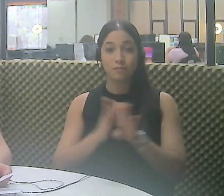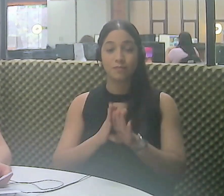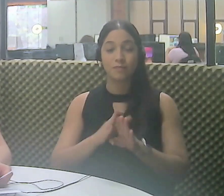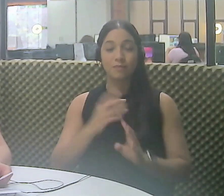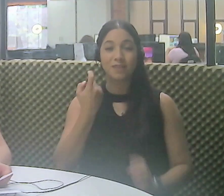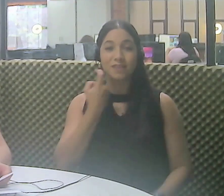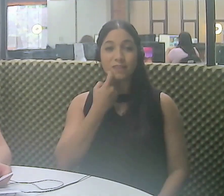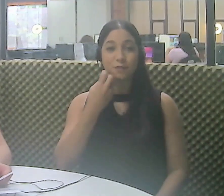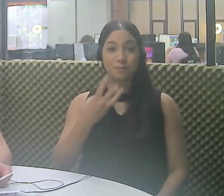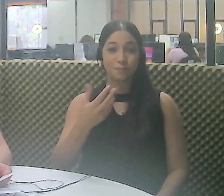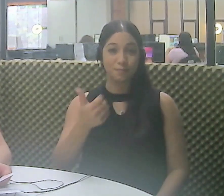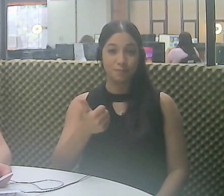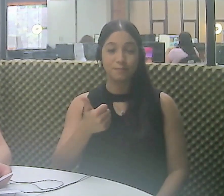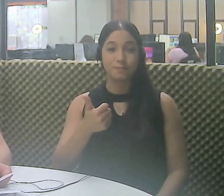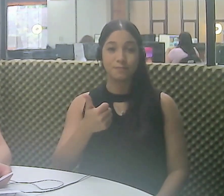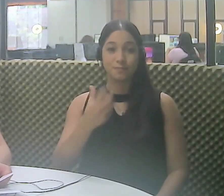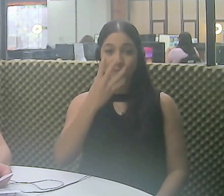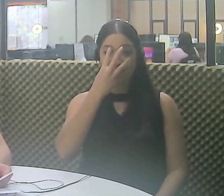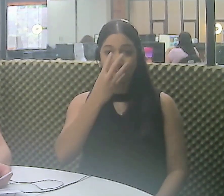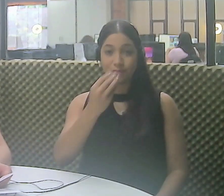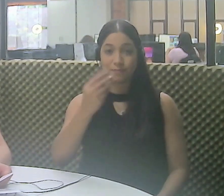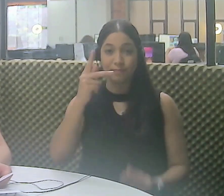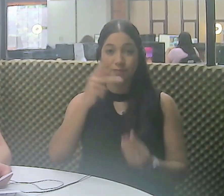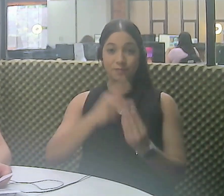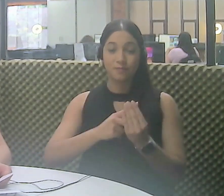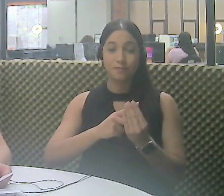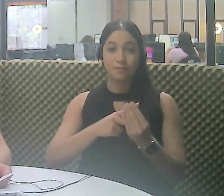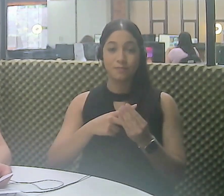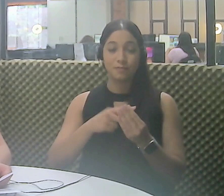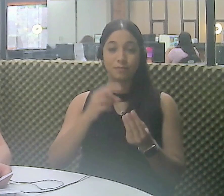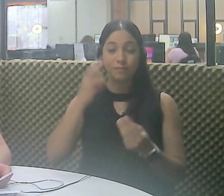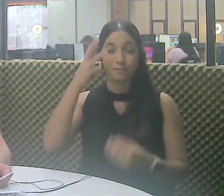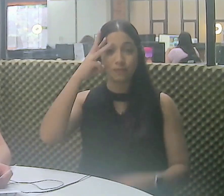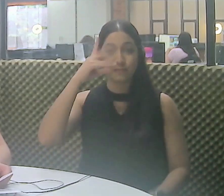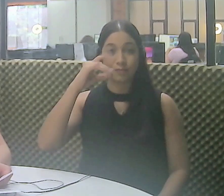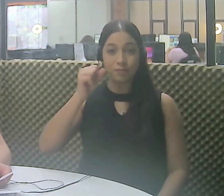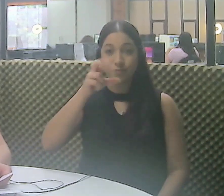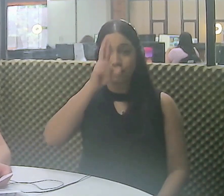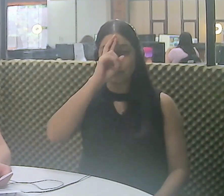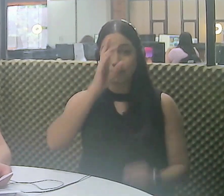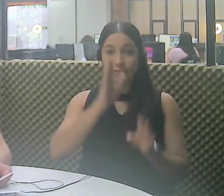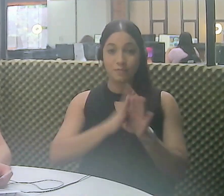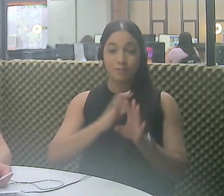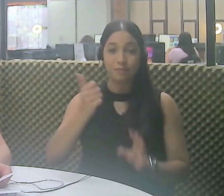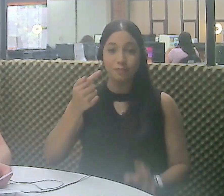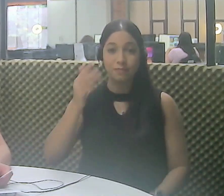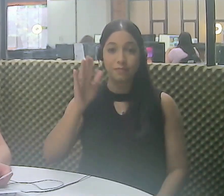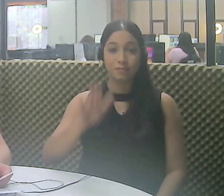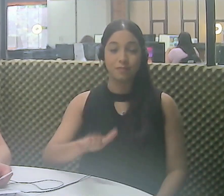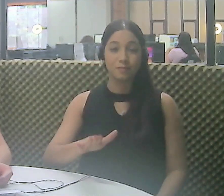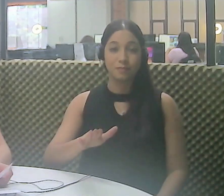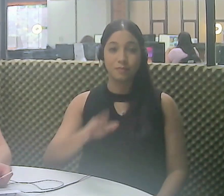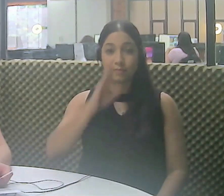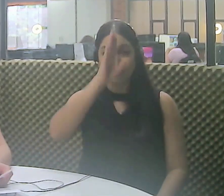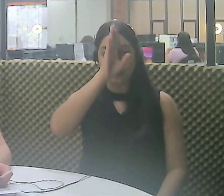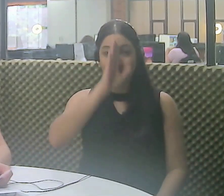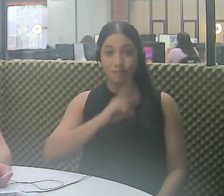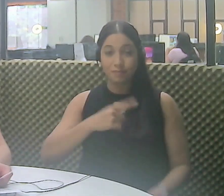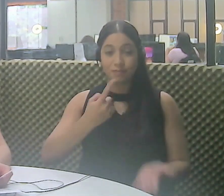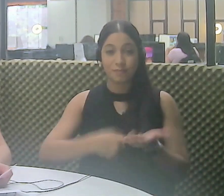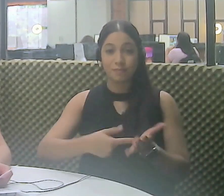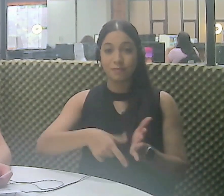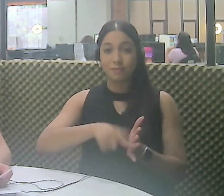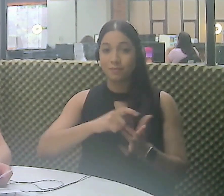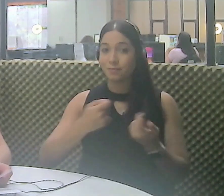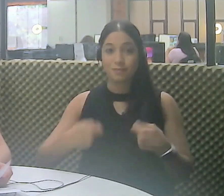dia 31. A van do Procon atende nesses 3 dias, do meio-dia às 5 da tarde. O atendimento é gratuito e não